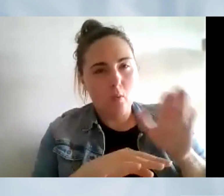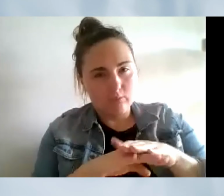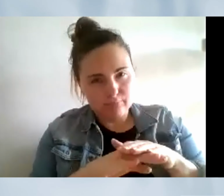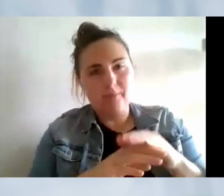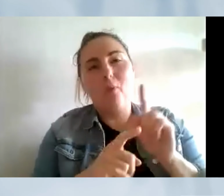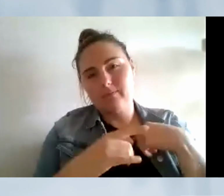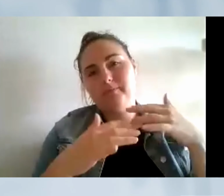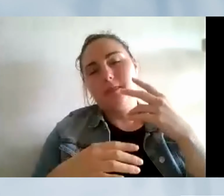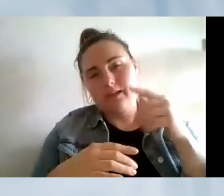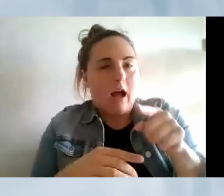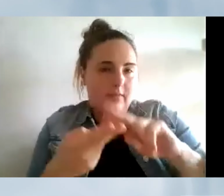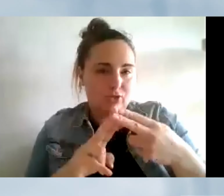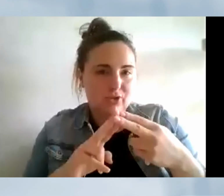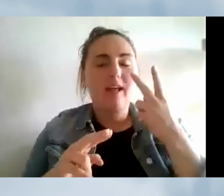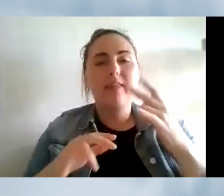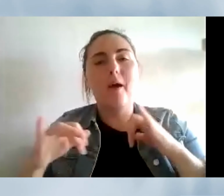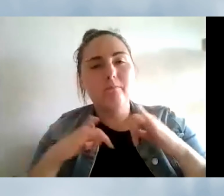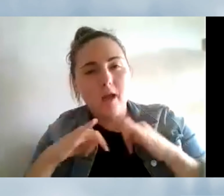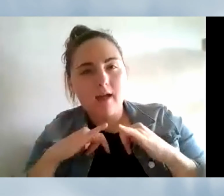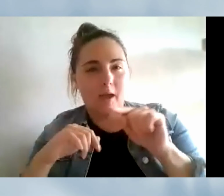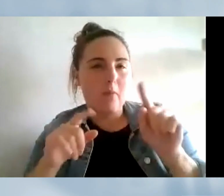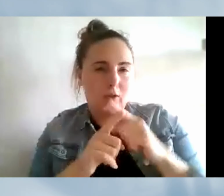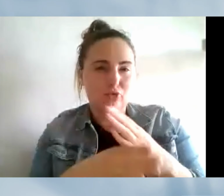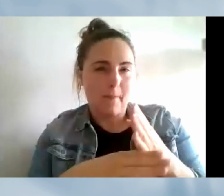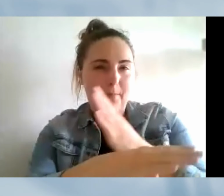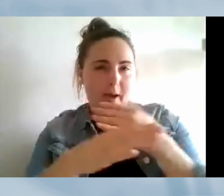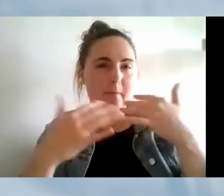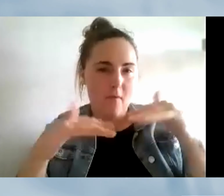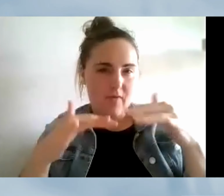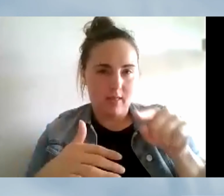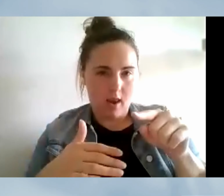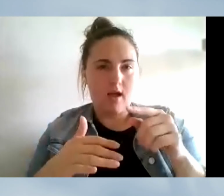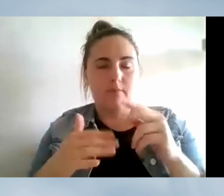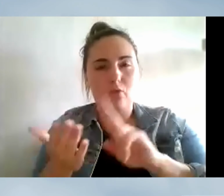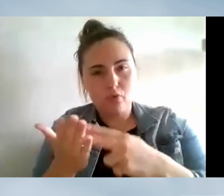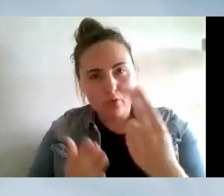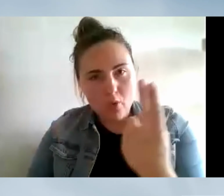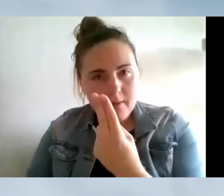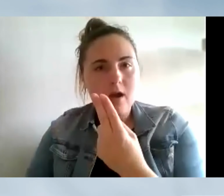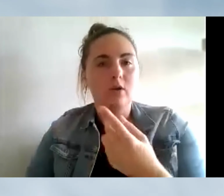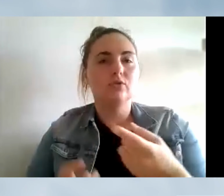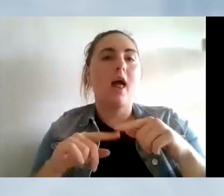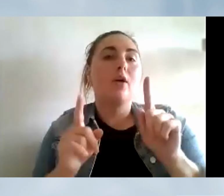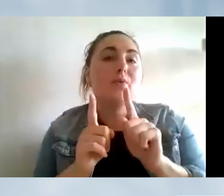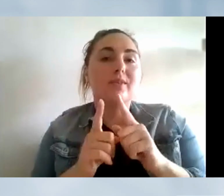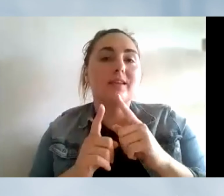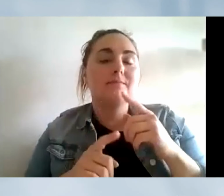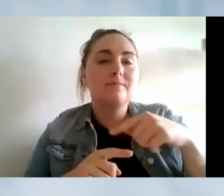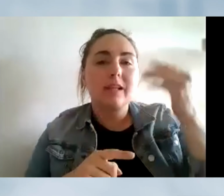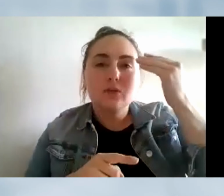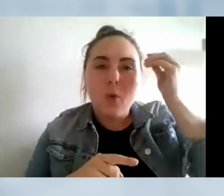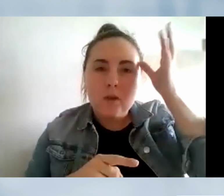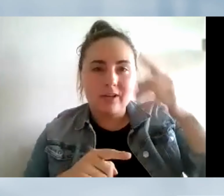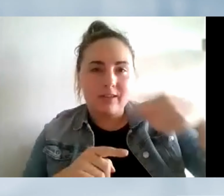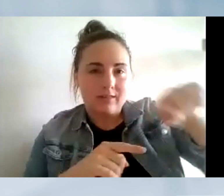ne vejo, kako zagotoviti to pravico. Tako da treba bi bilo še bolj ozaveščati. V